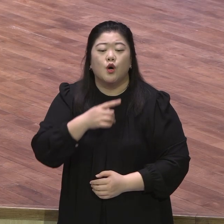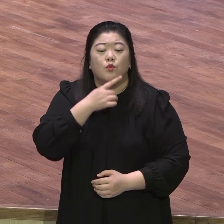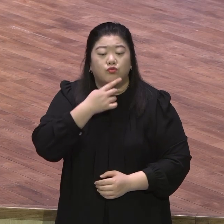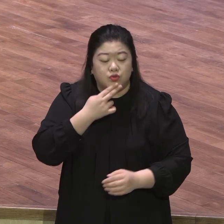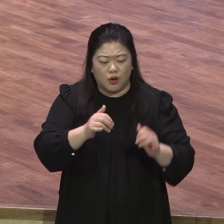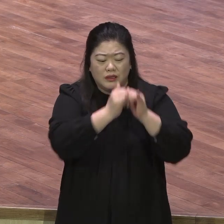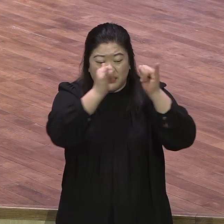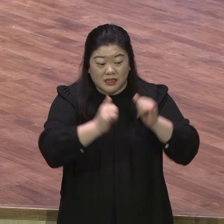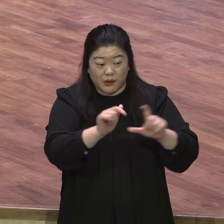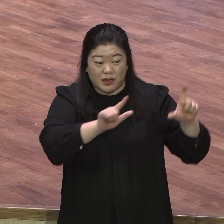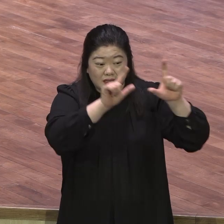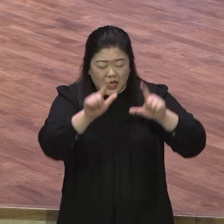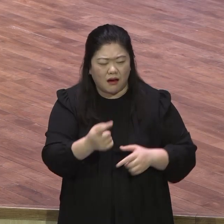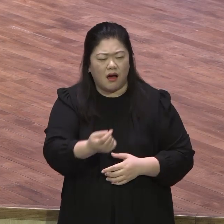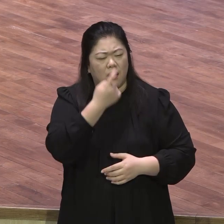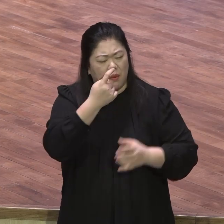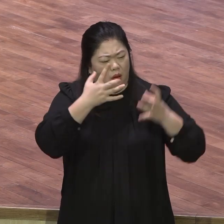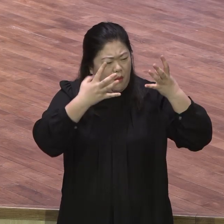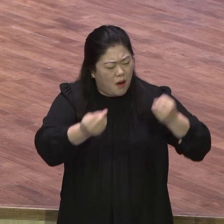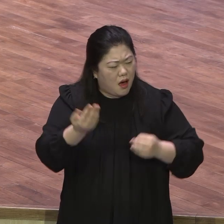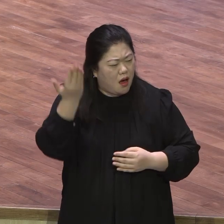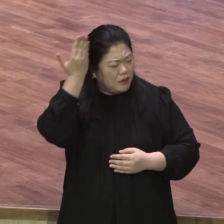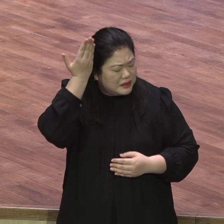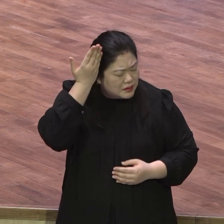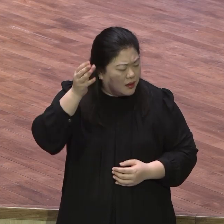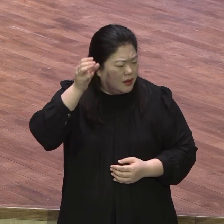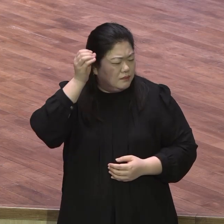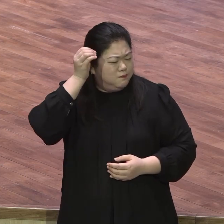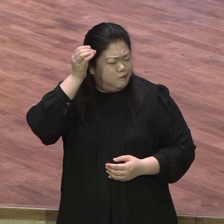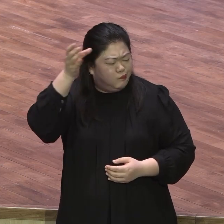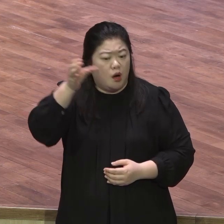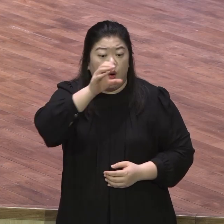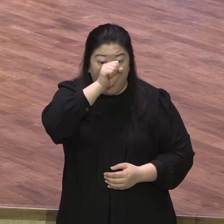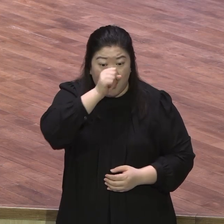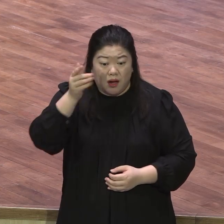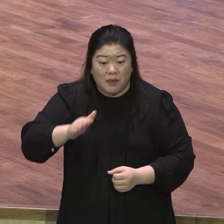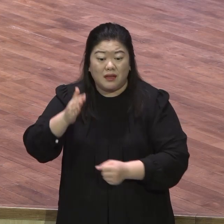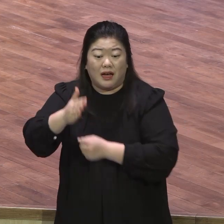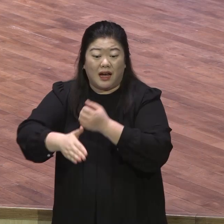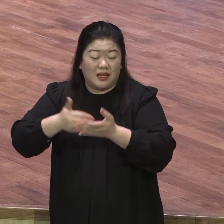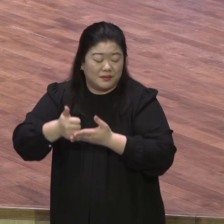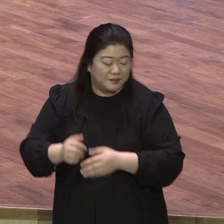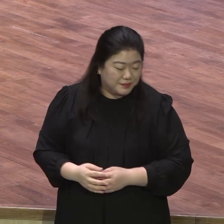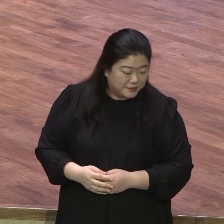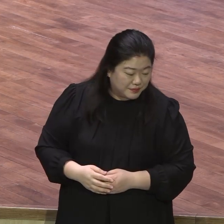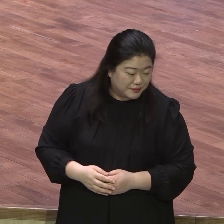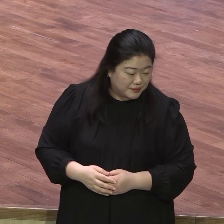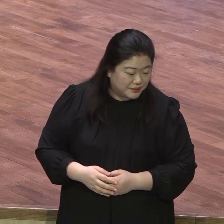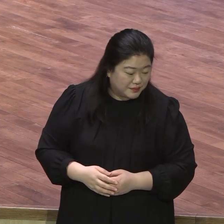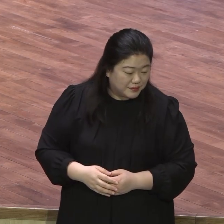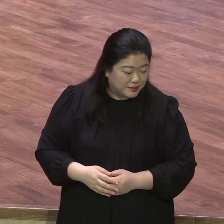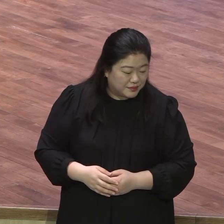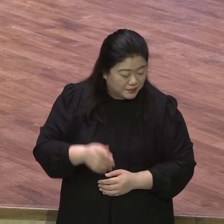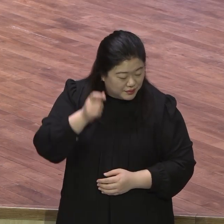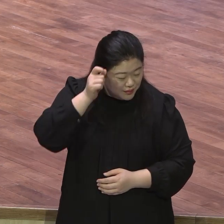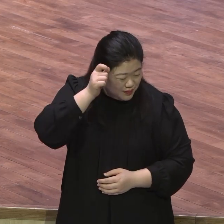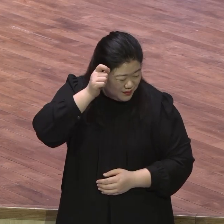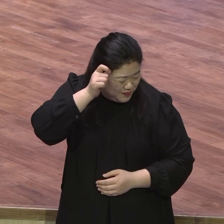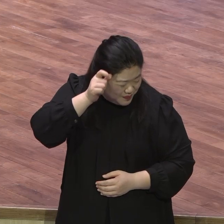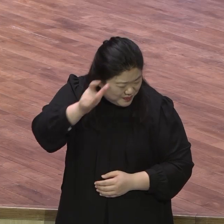많이 배운 사람 자기께 너무 많아요 절대 말씀이 들어갈 장소가 없어 자기